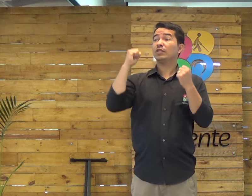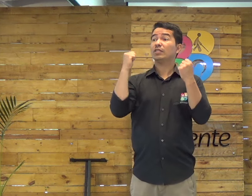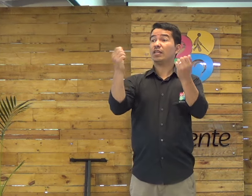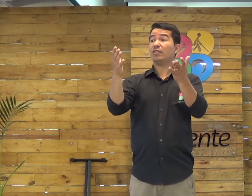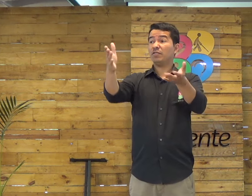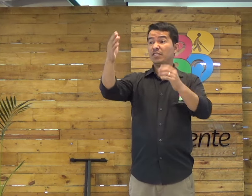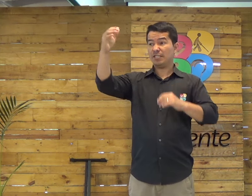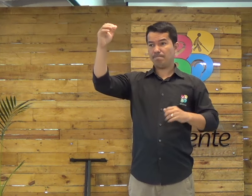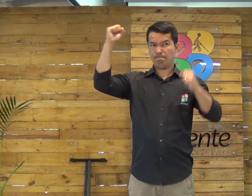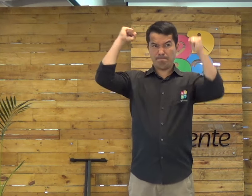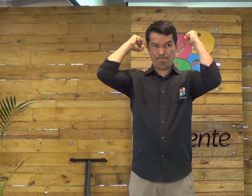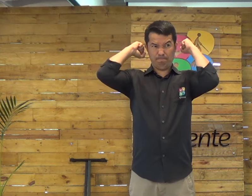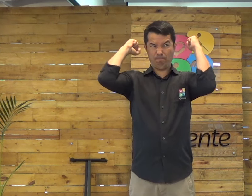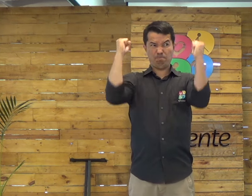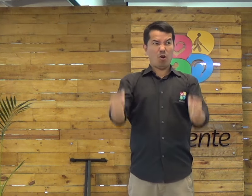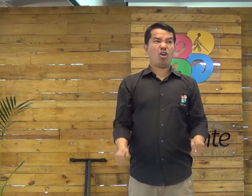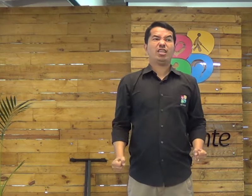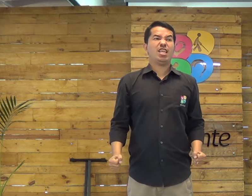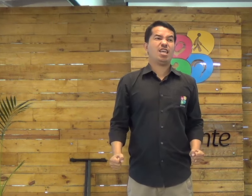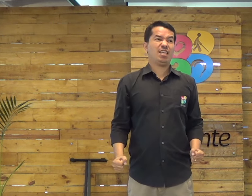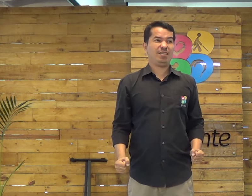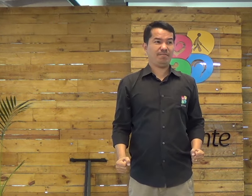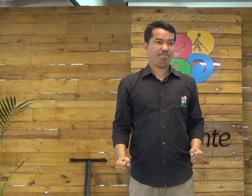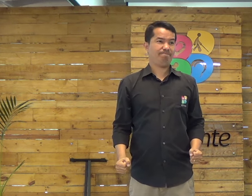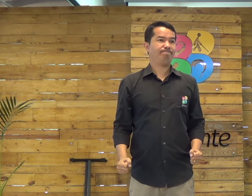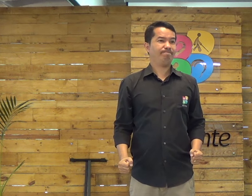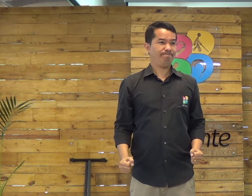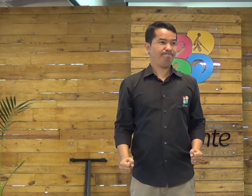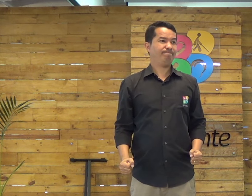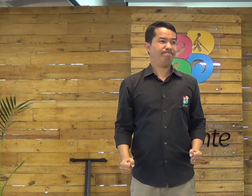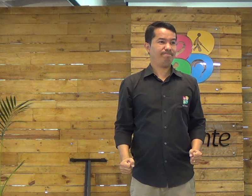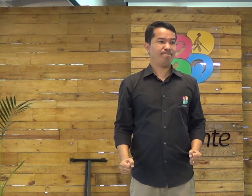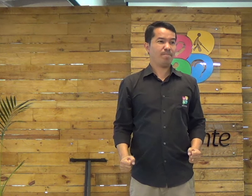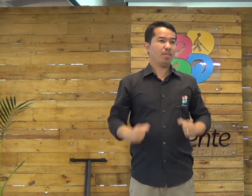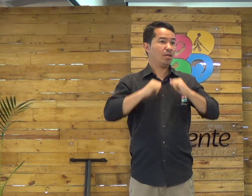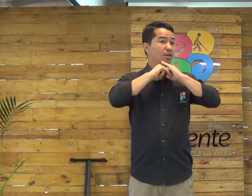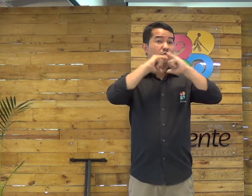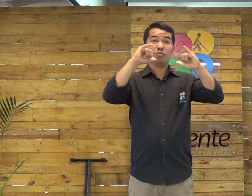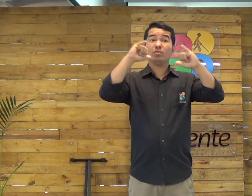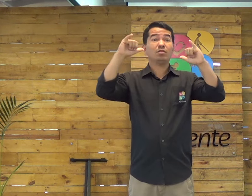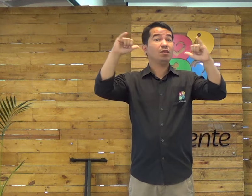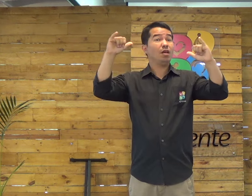Ide, porque Deus lhes deu poder